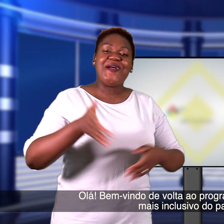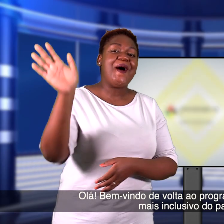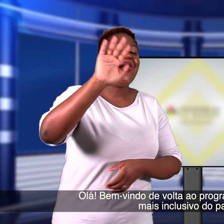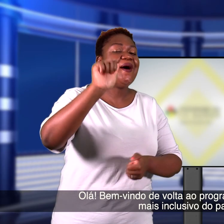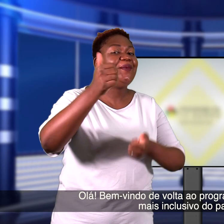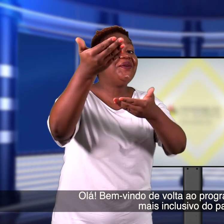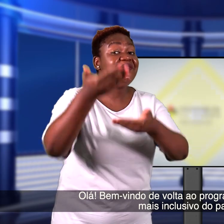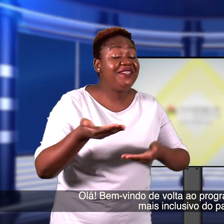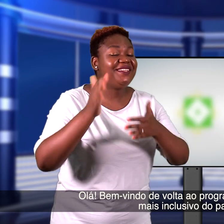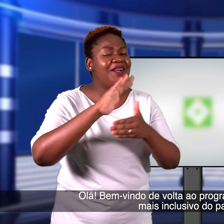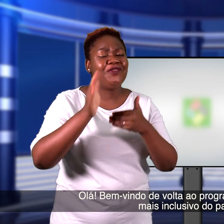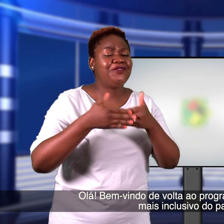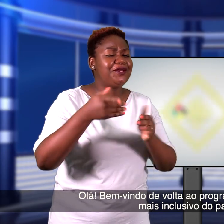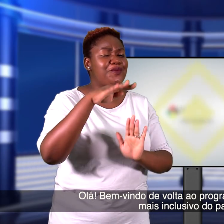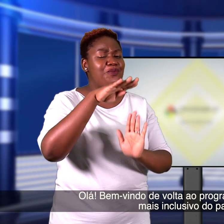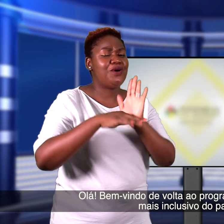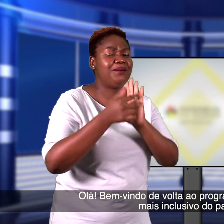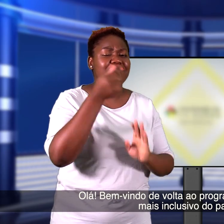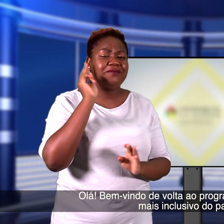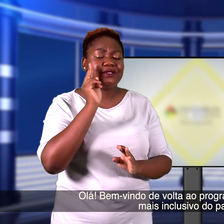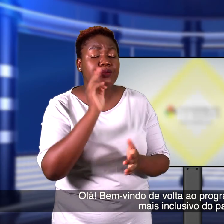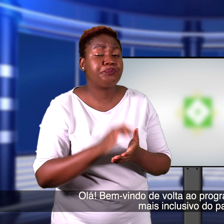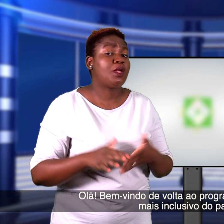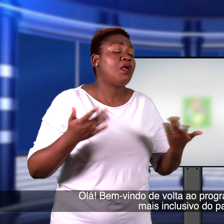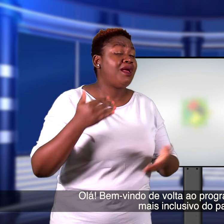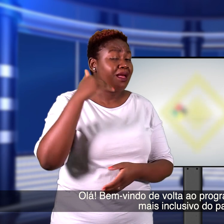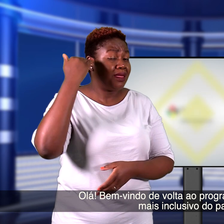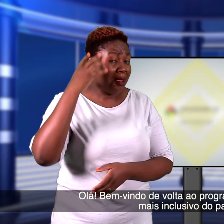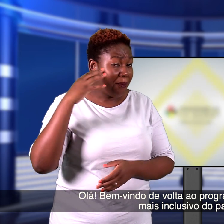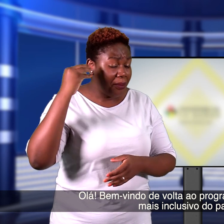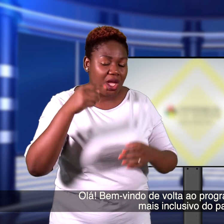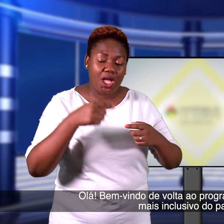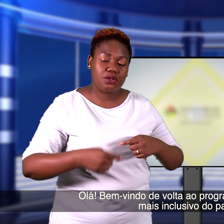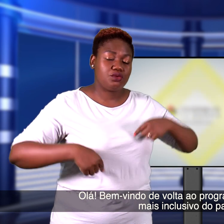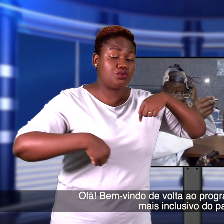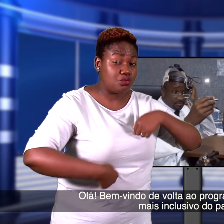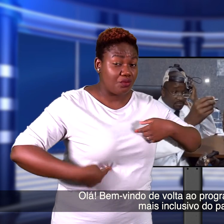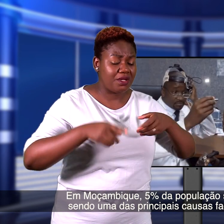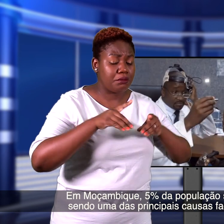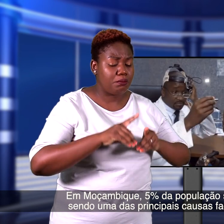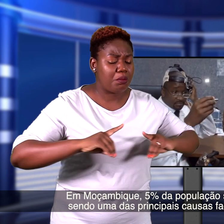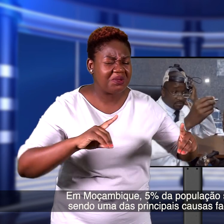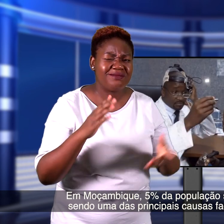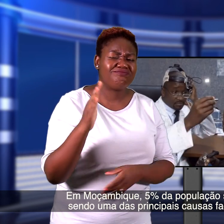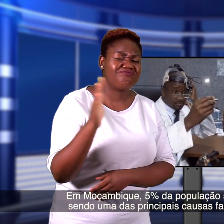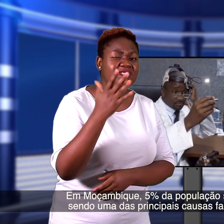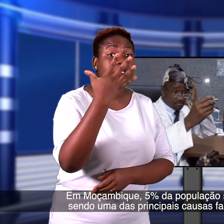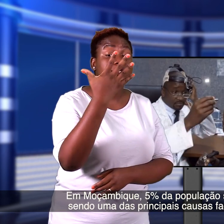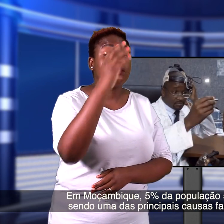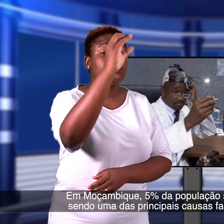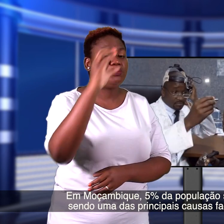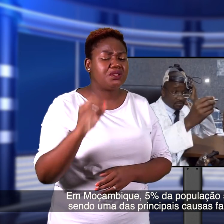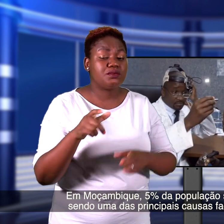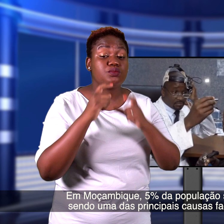Olá, bem-vindo de volta ao programa de televisão mais inclusivo do país. Em Moçambique,